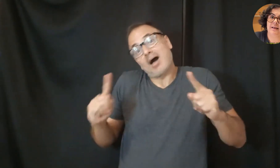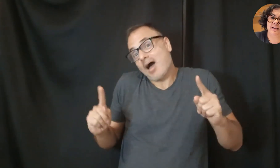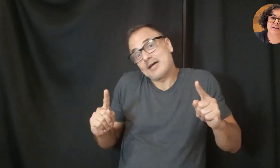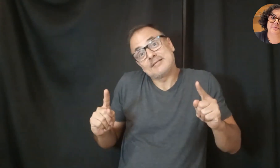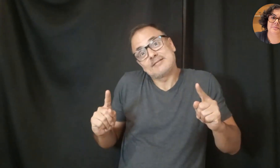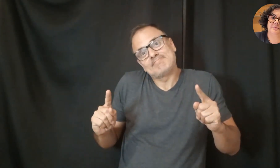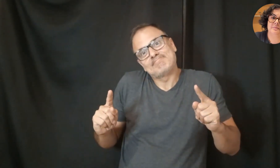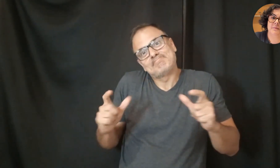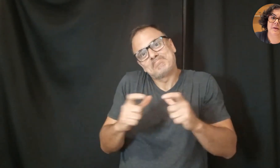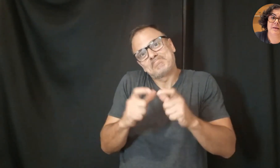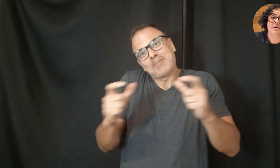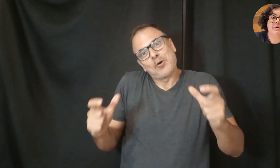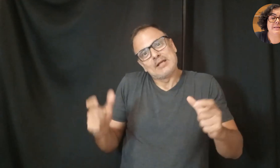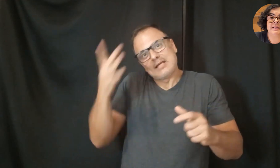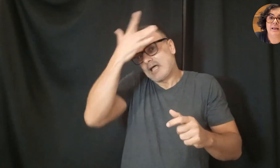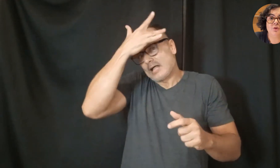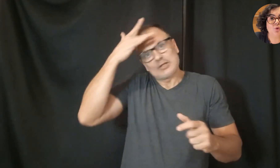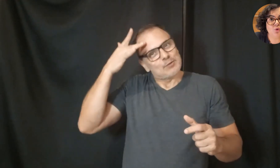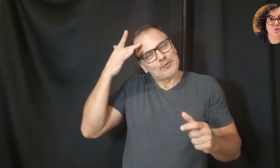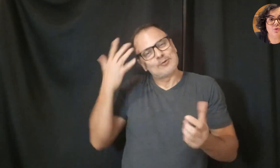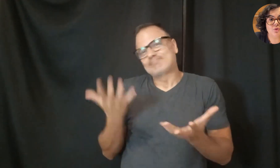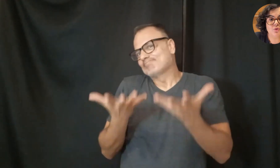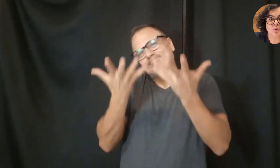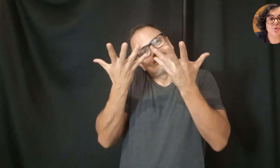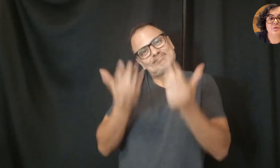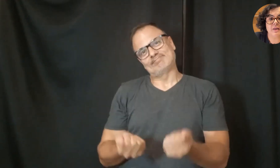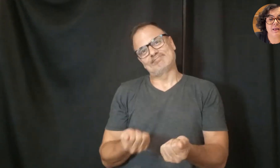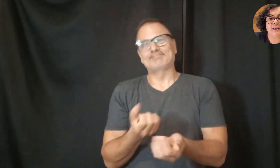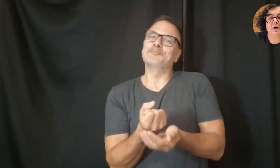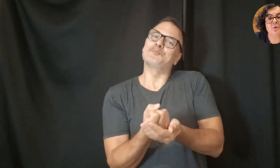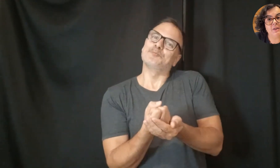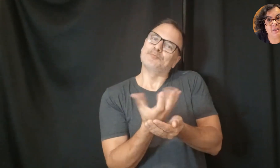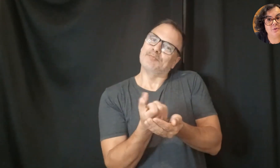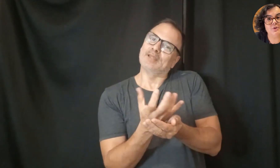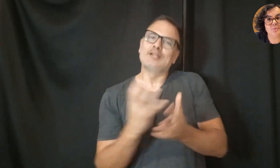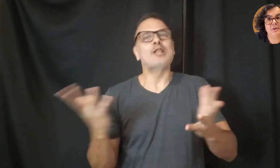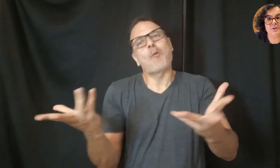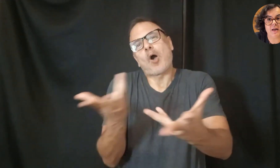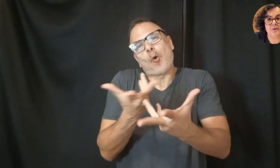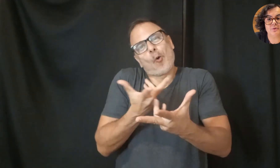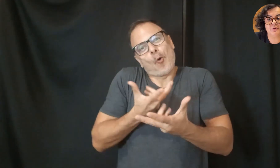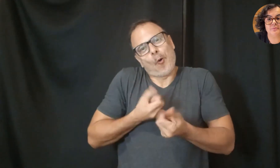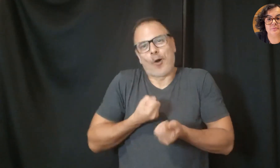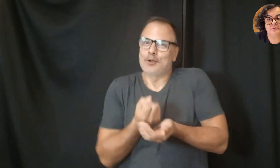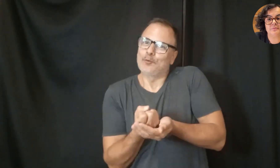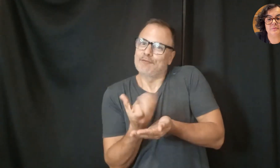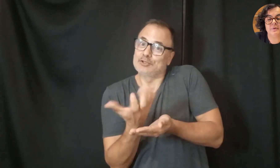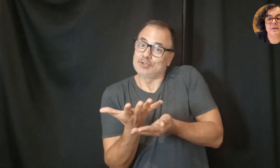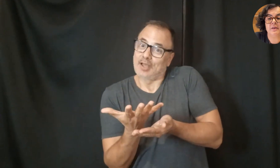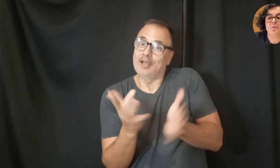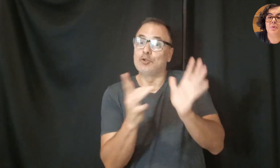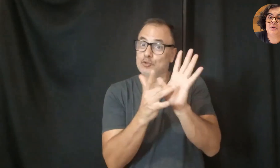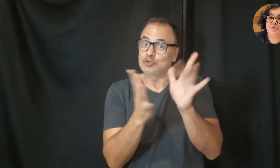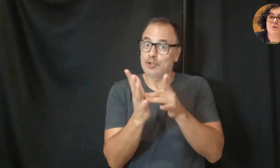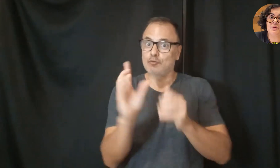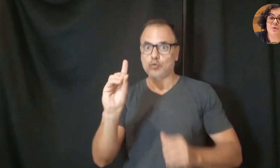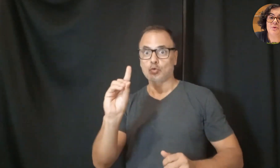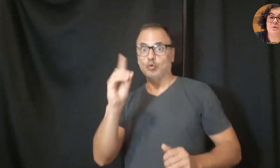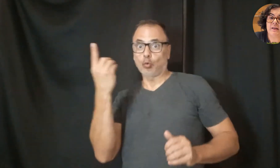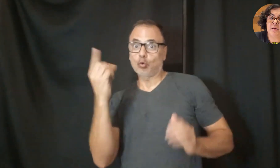inteira, mas nem todos conseguem acolhê-lo de imediato. Por isso, Jesus nos lembra